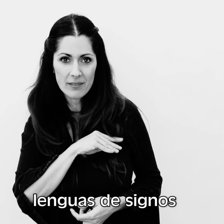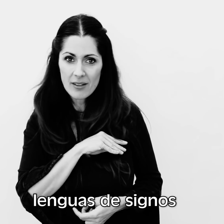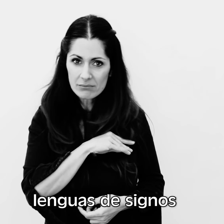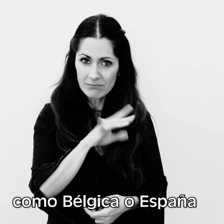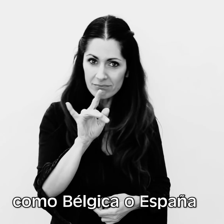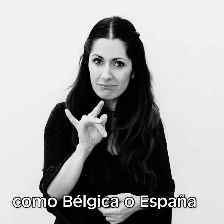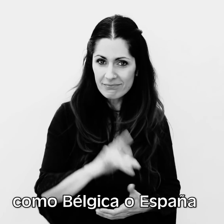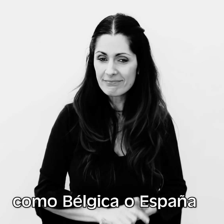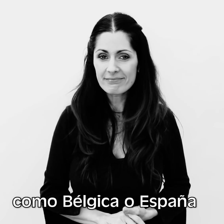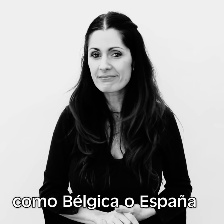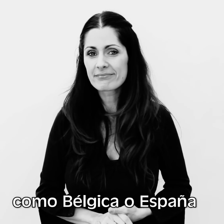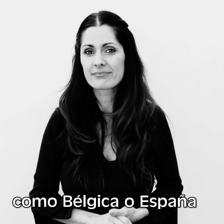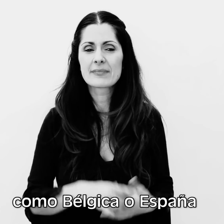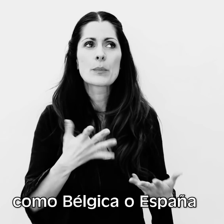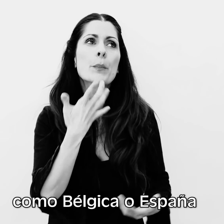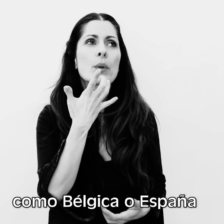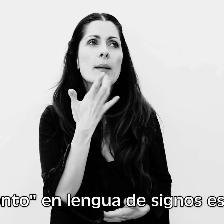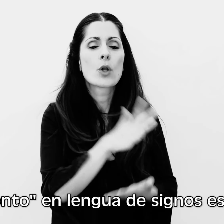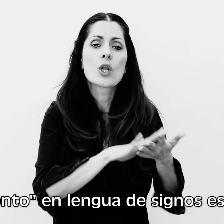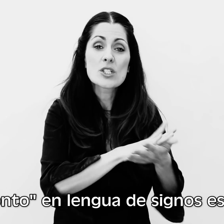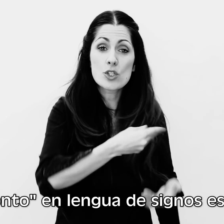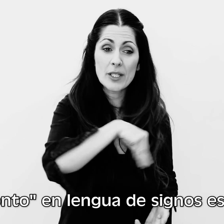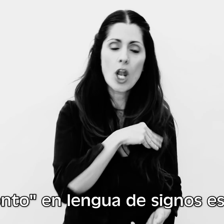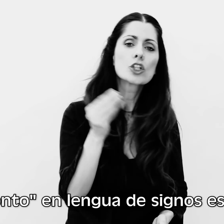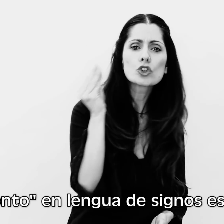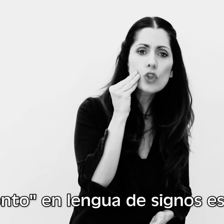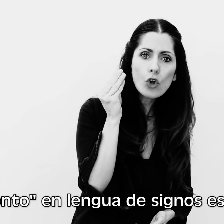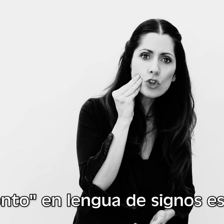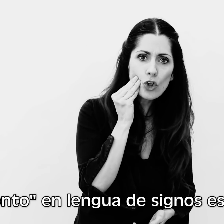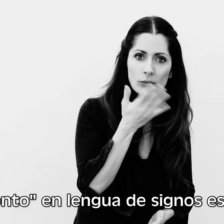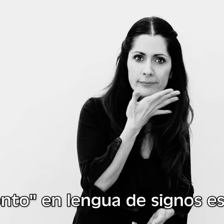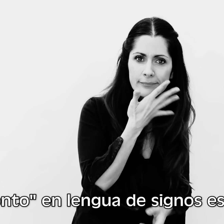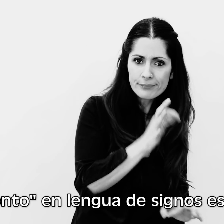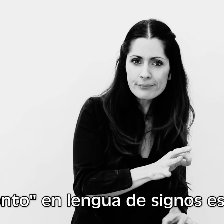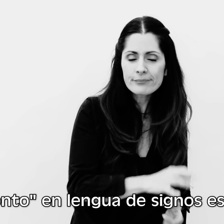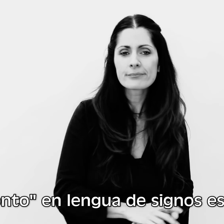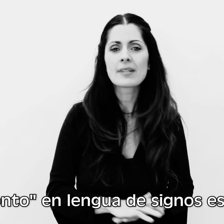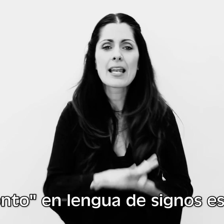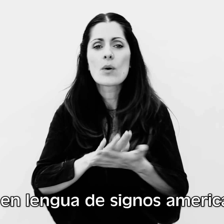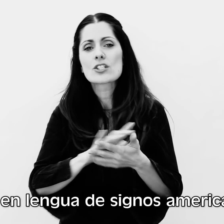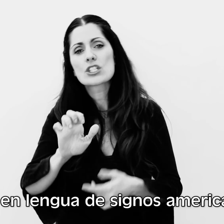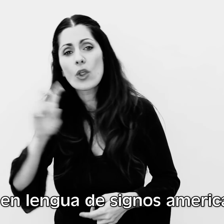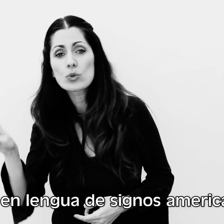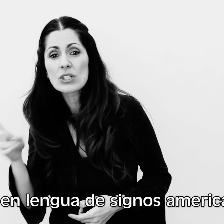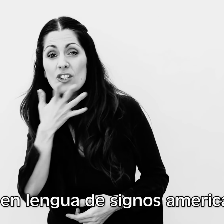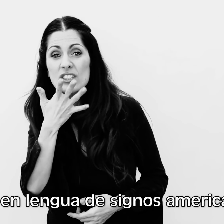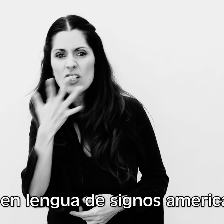despertar todo es diferente Y hago que duermo para que las noches sean más forjas